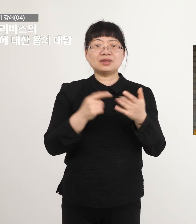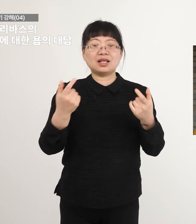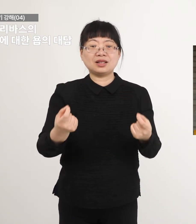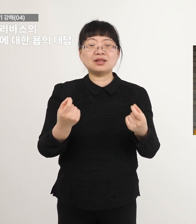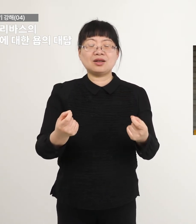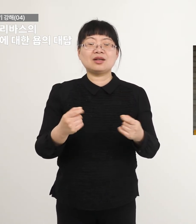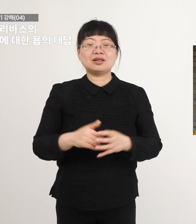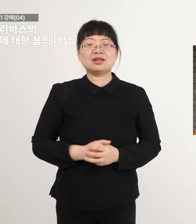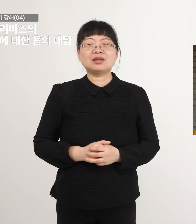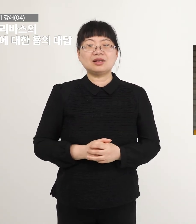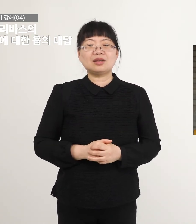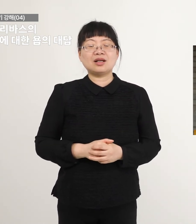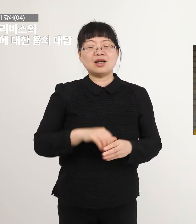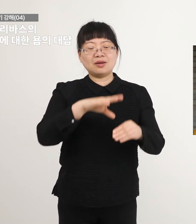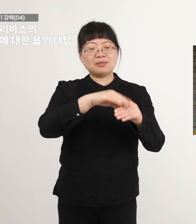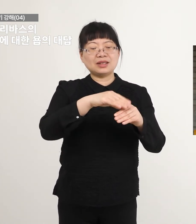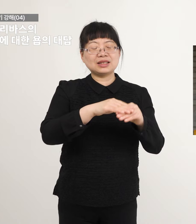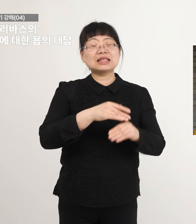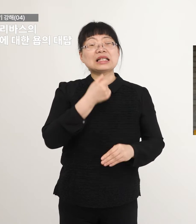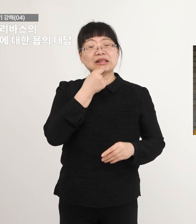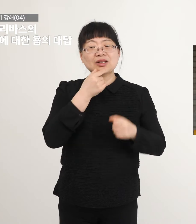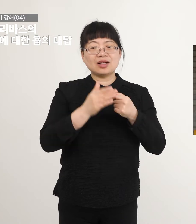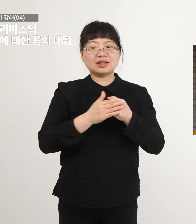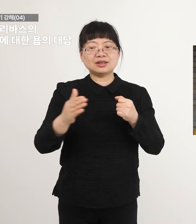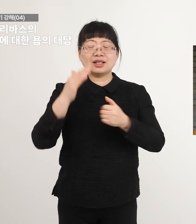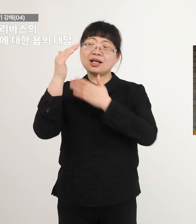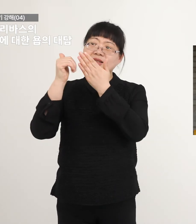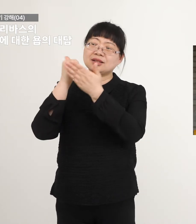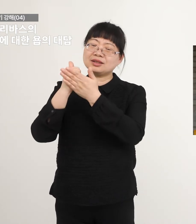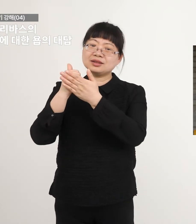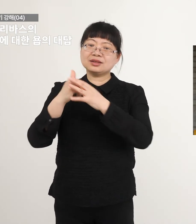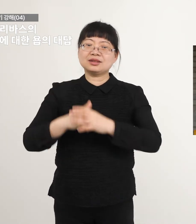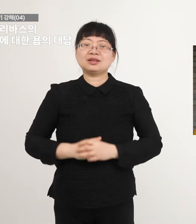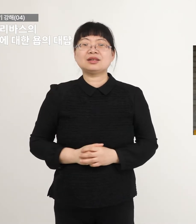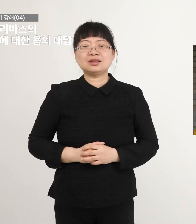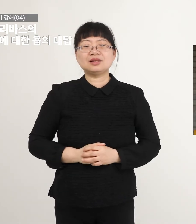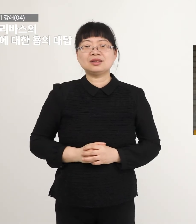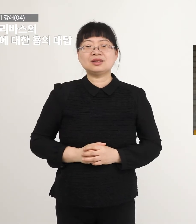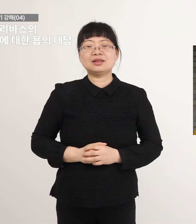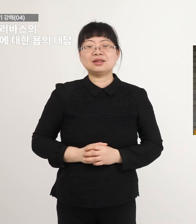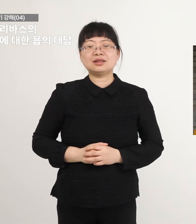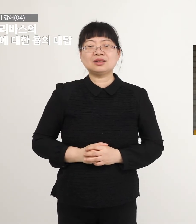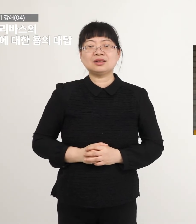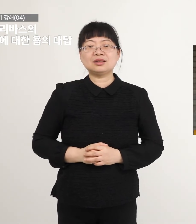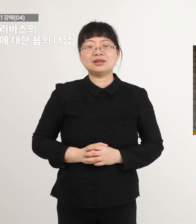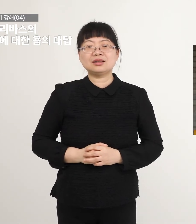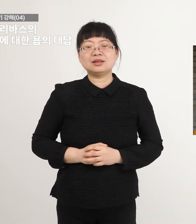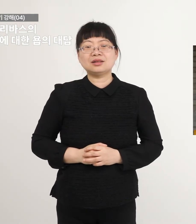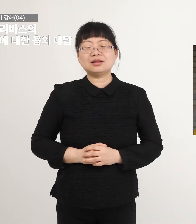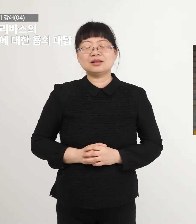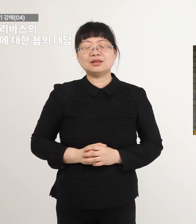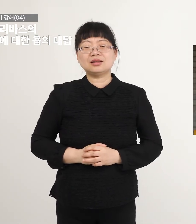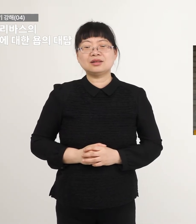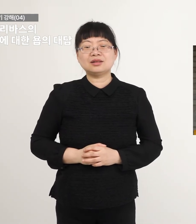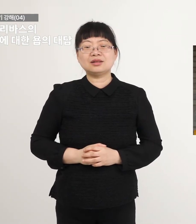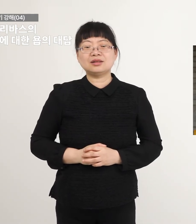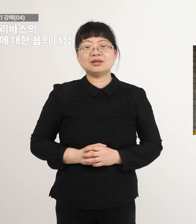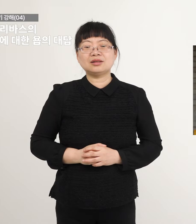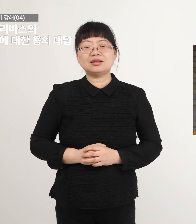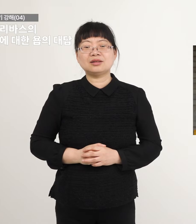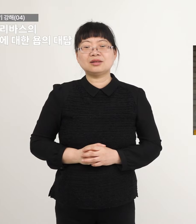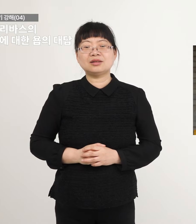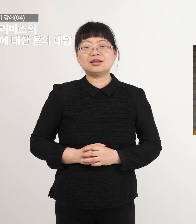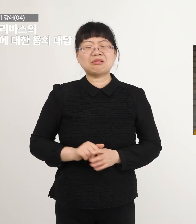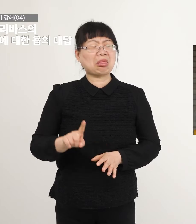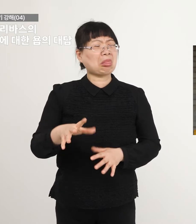이런 것을 만지기도 싫어하니 하나니 꺼리는 음식물같이 여김이니라. 나의 간구를 누가